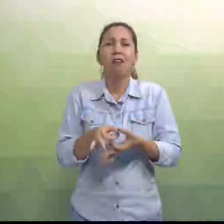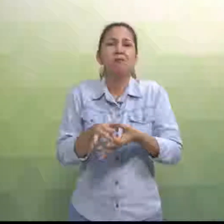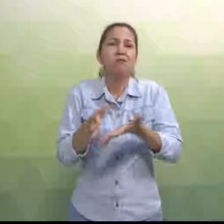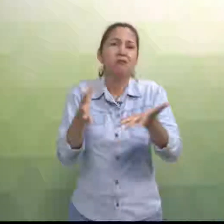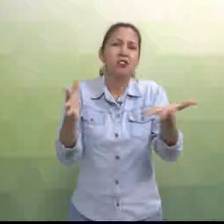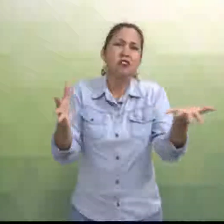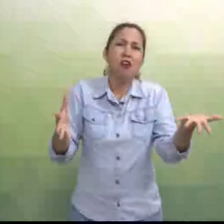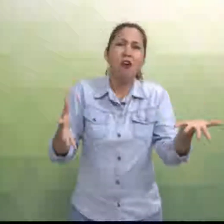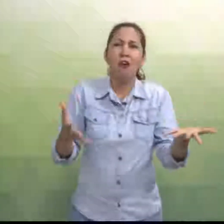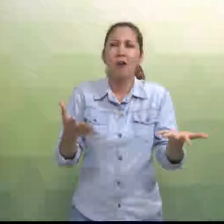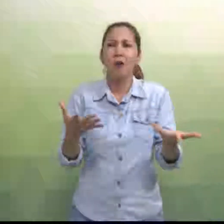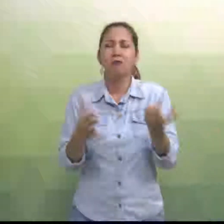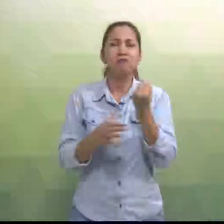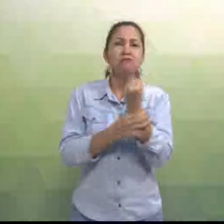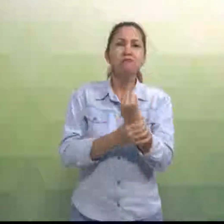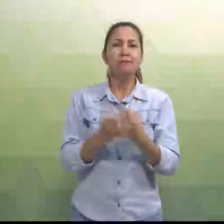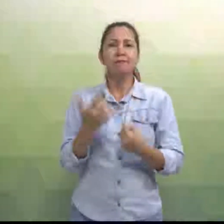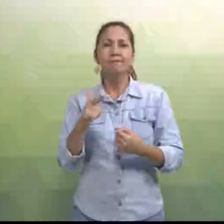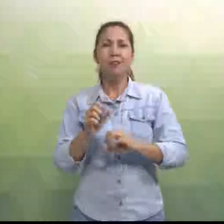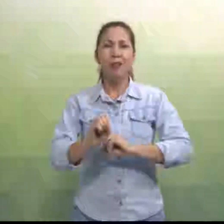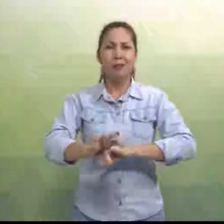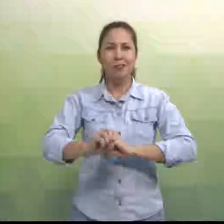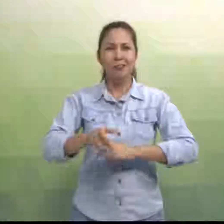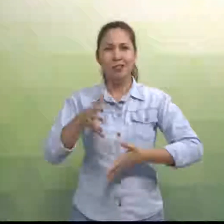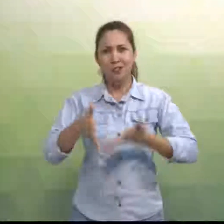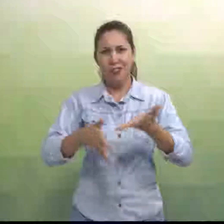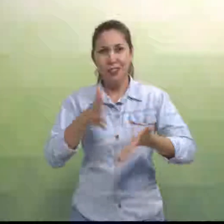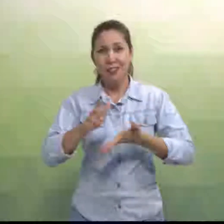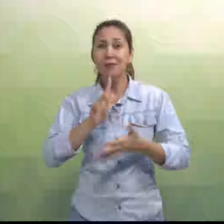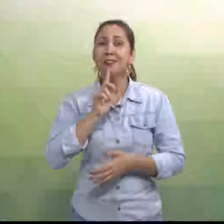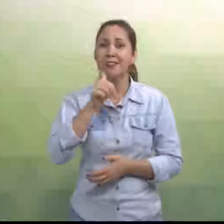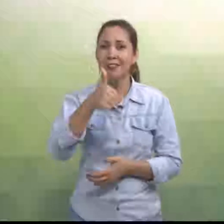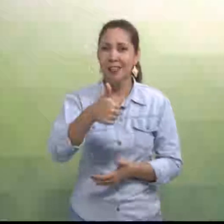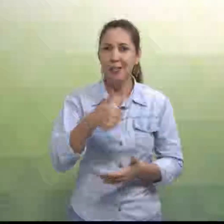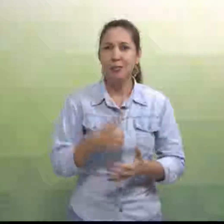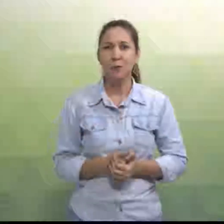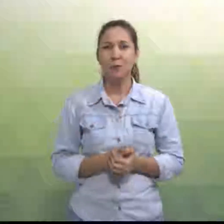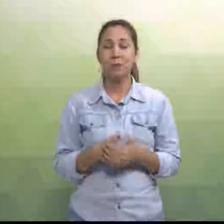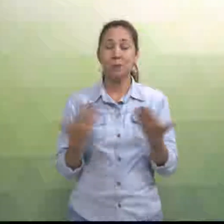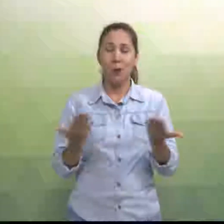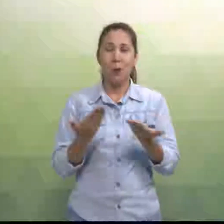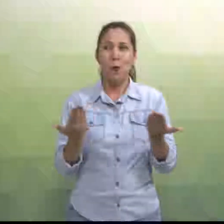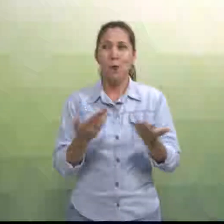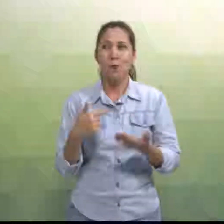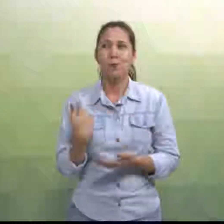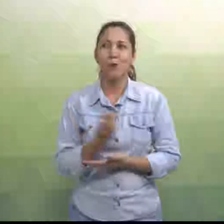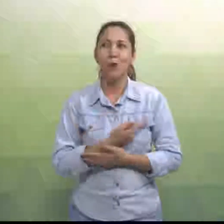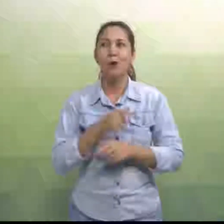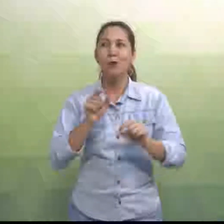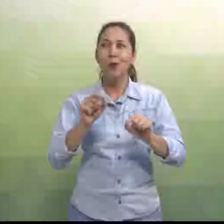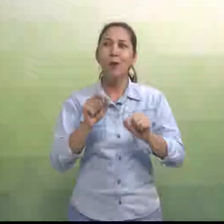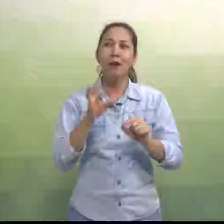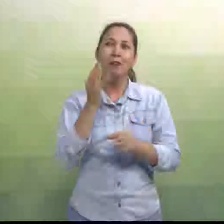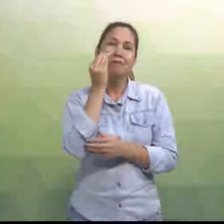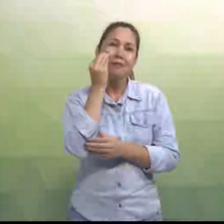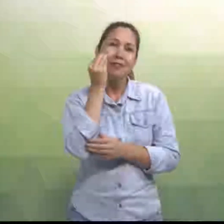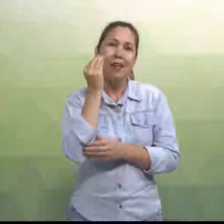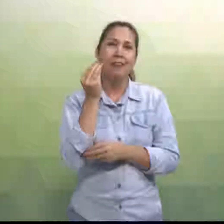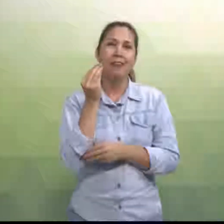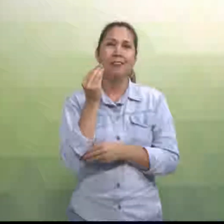Parece que o ensino se dá meio solto, de forma insegura, esse ensino da L1. Então,